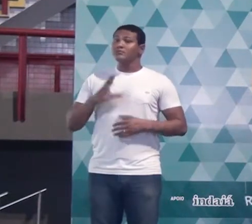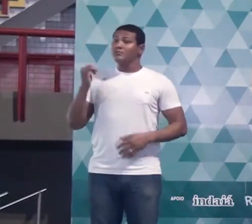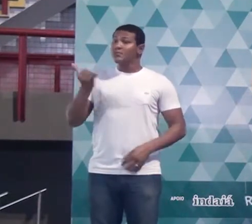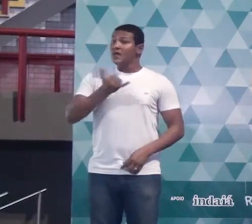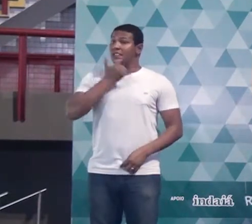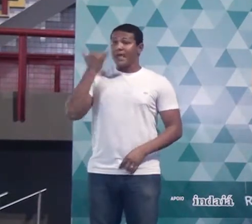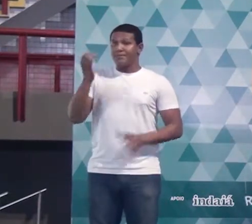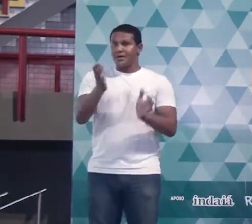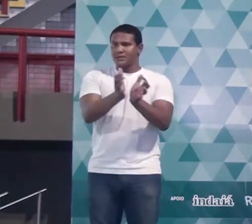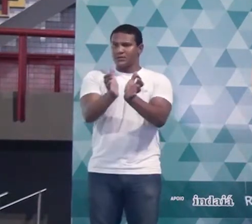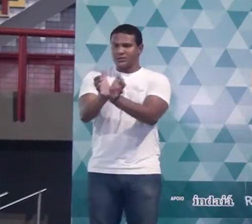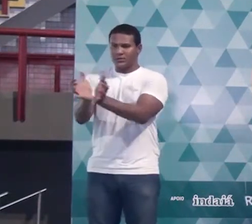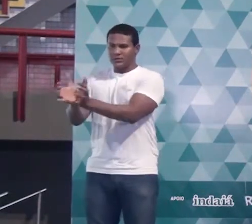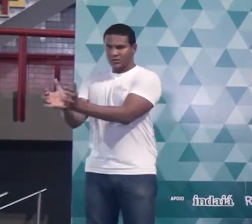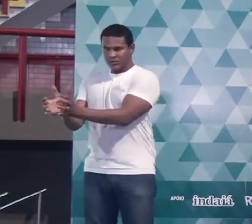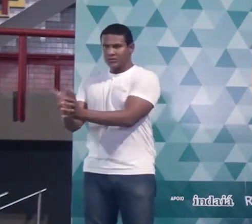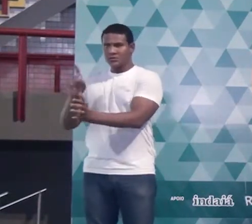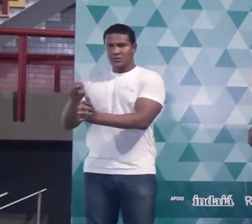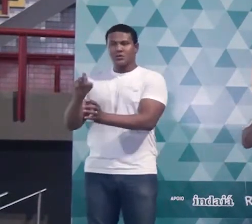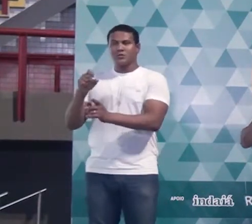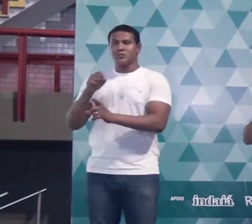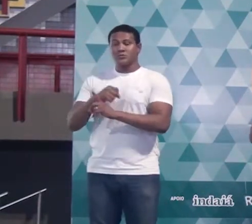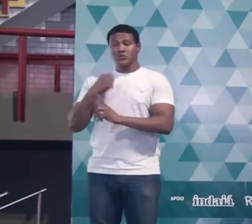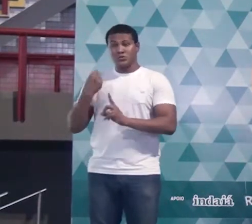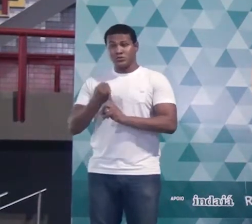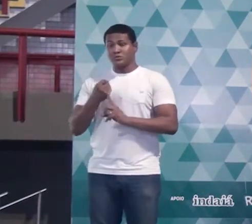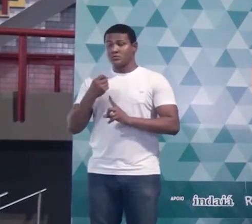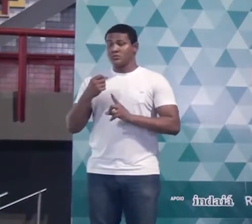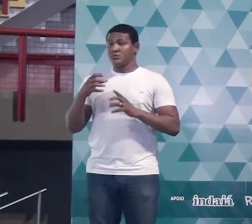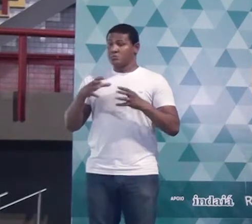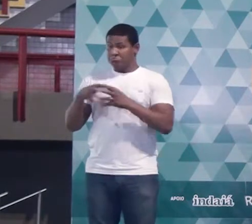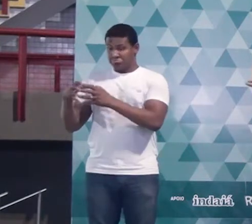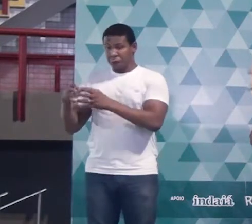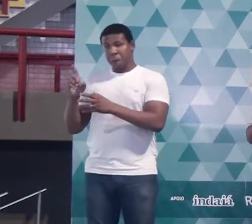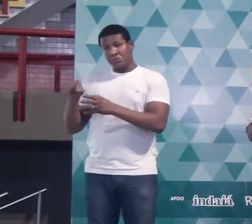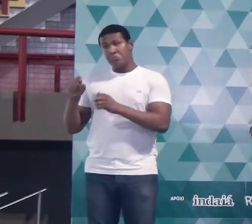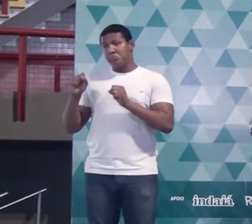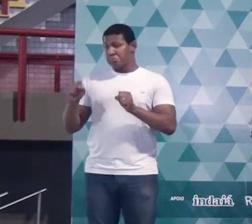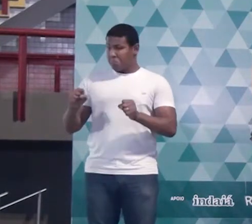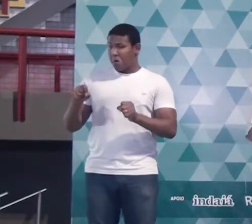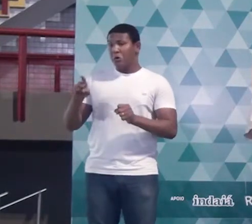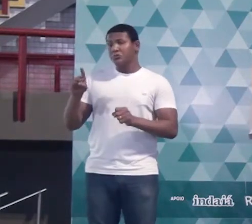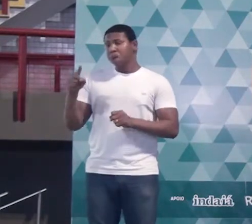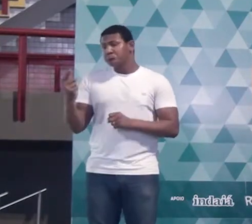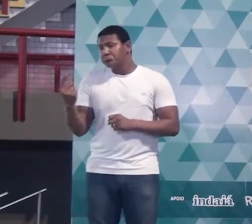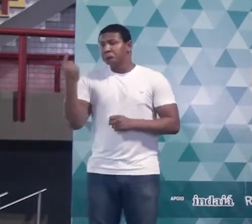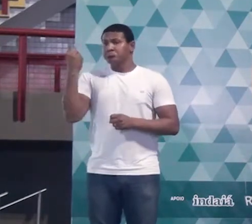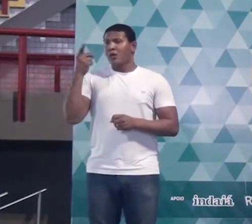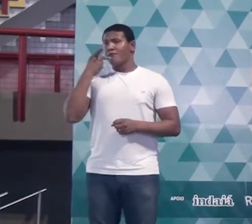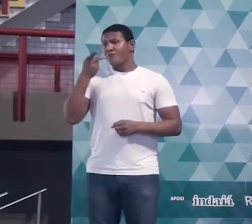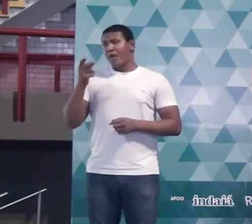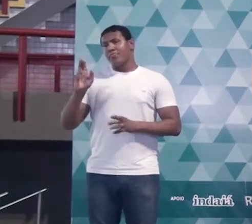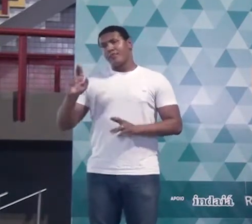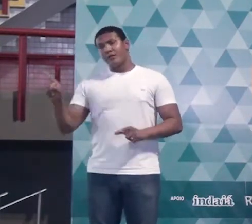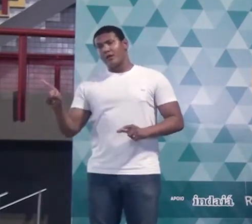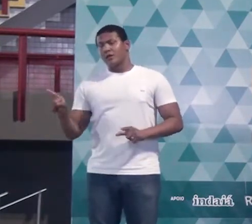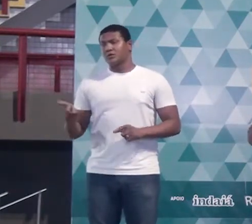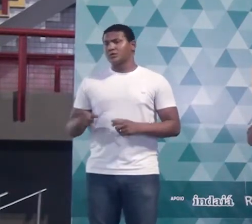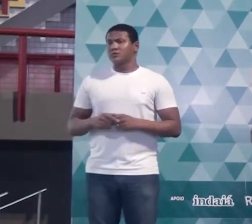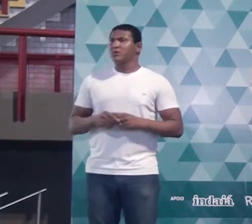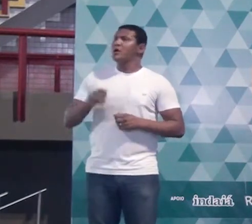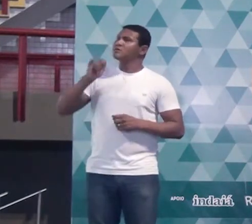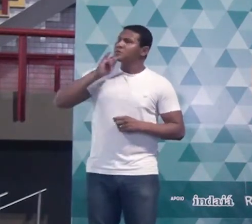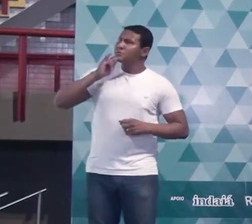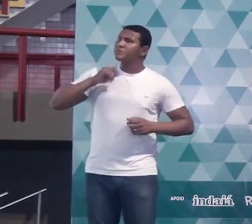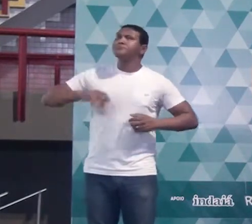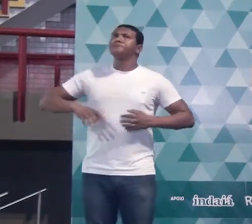grupo social do indivíduo, pode haver ali um tipo de registro de fala diferente. Por